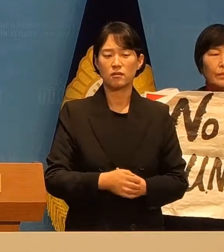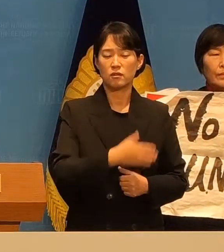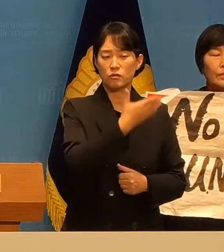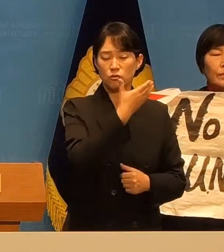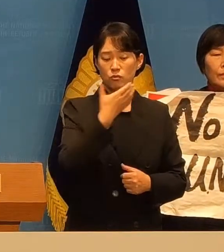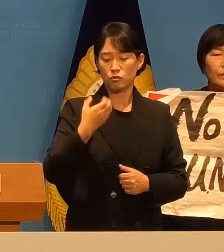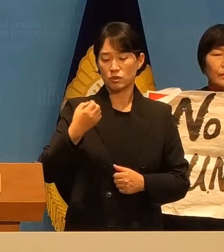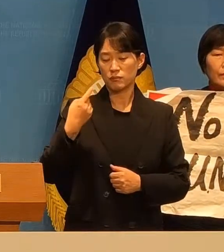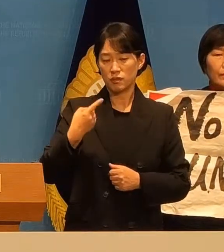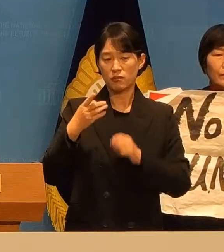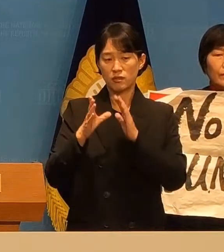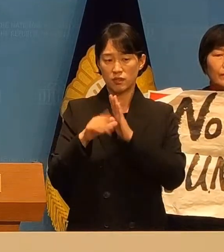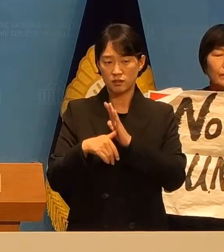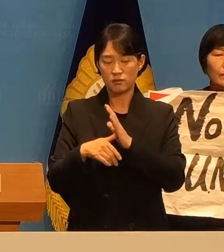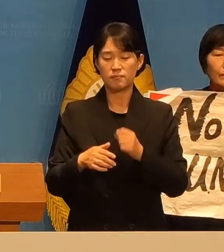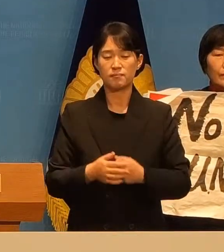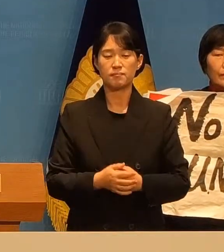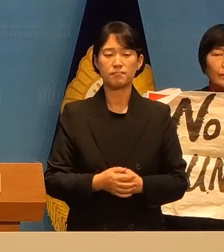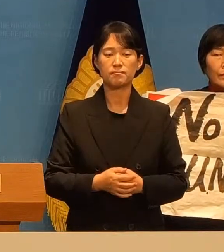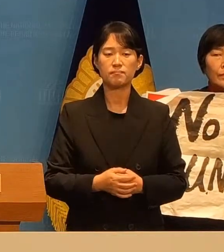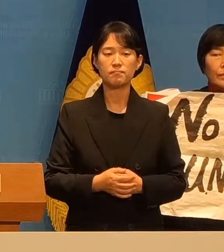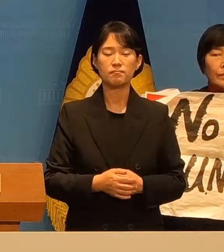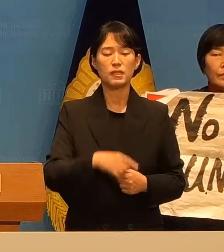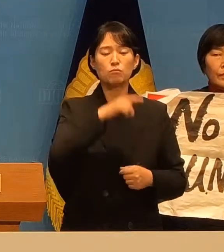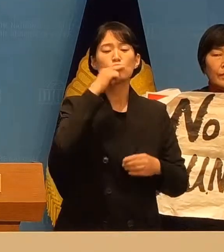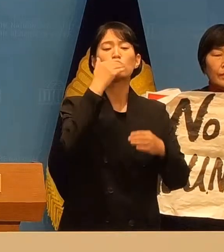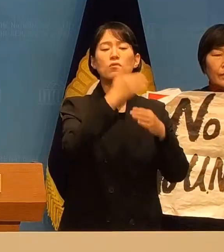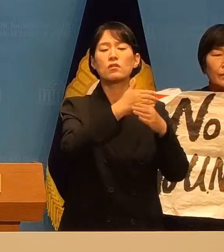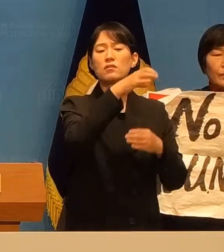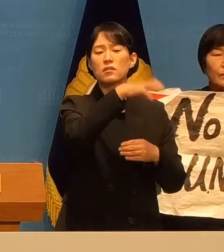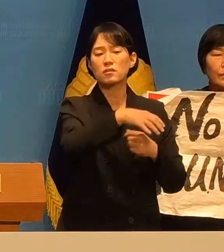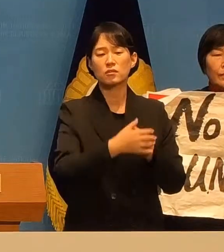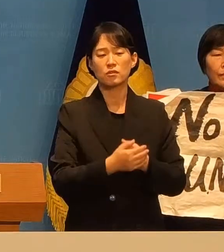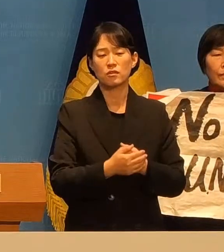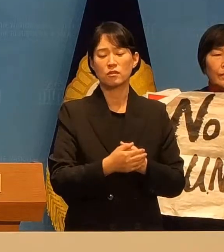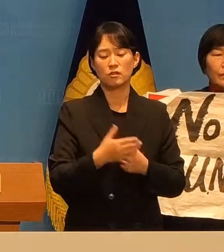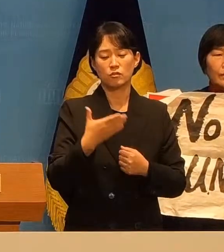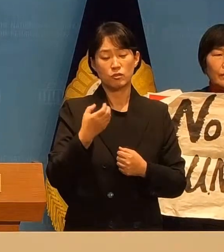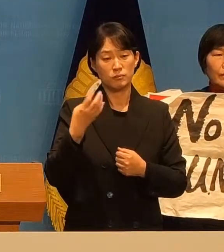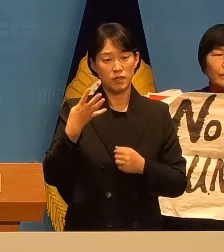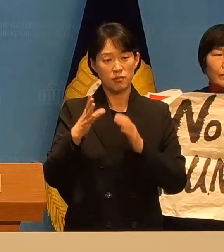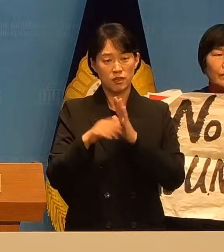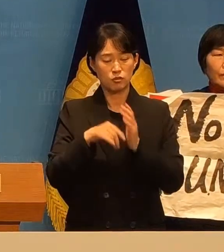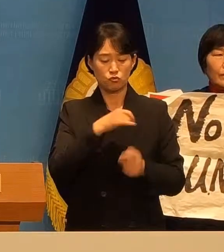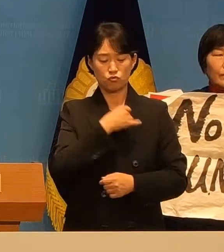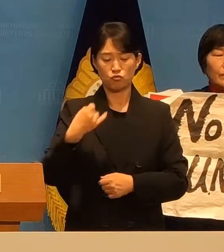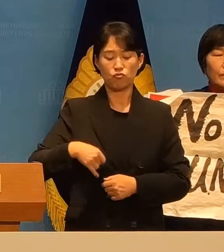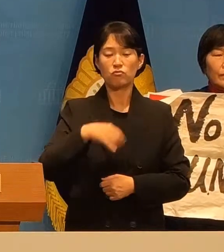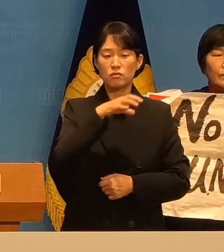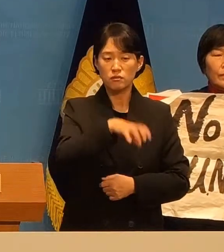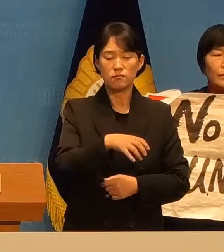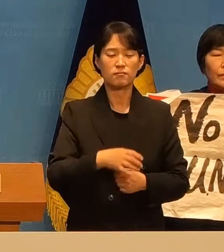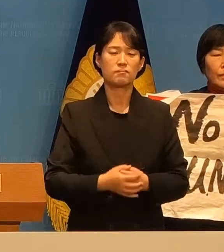91년에는 사실 북한 측에서, 94년에는 중국 측에서